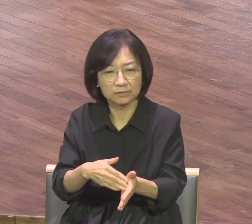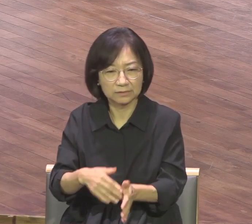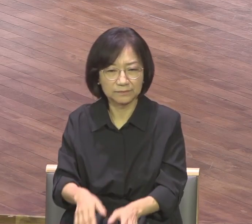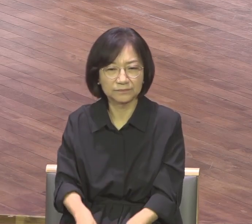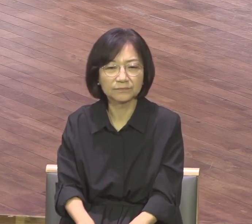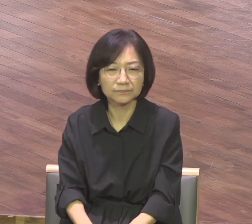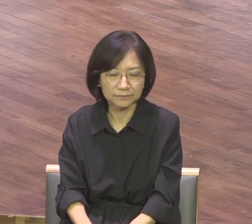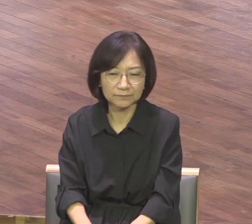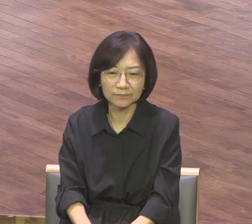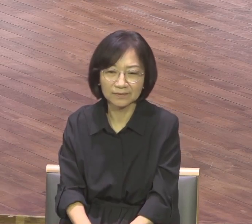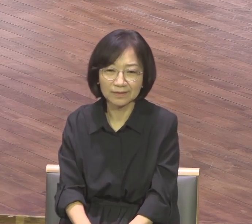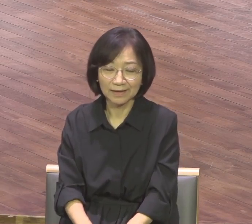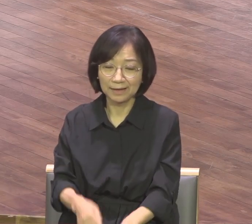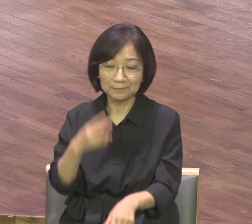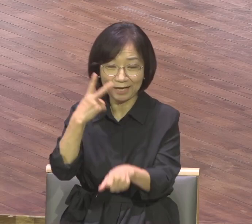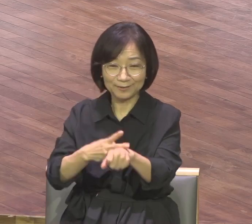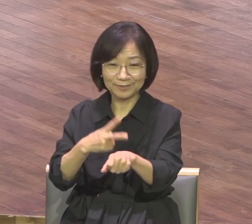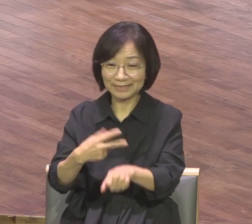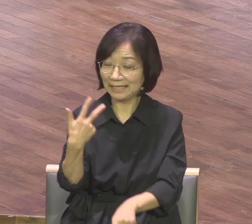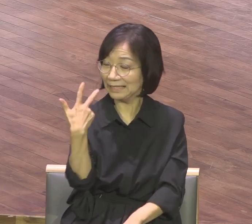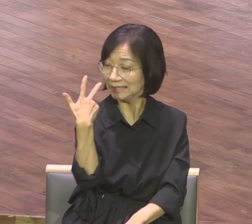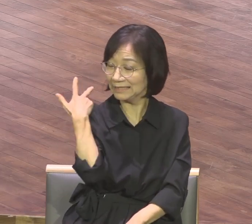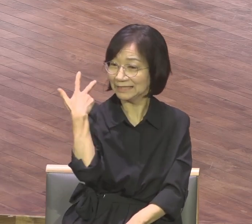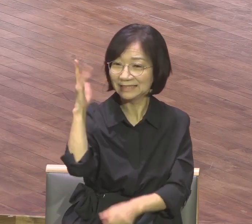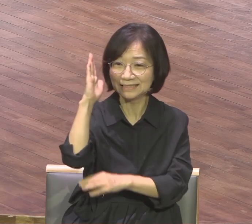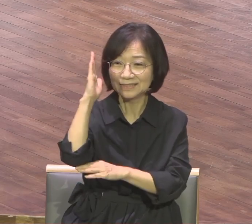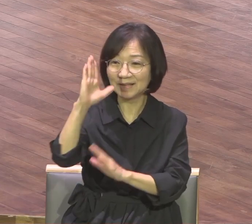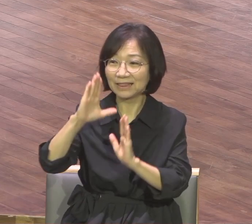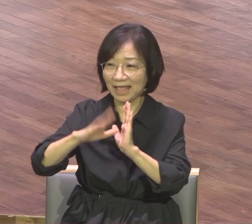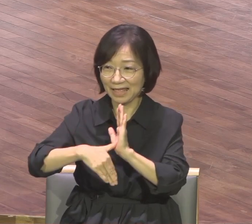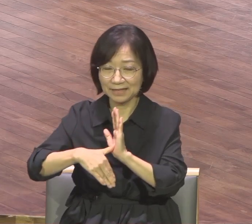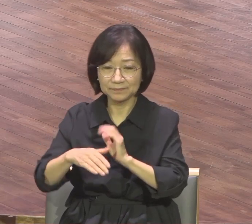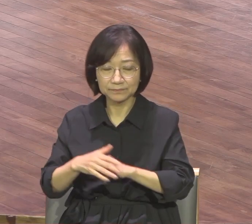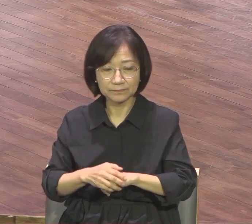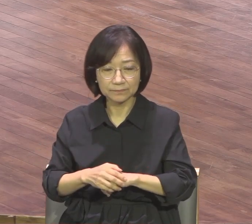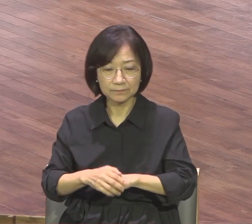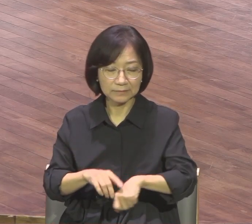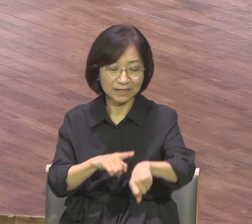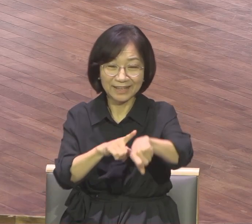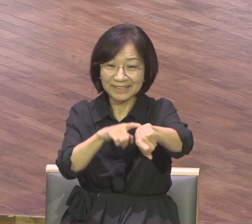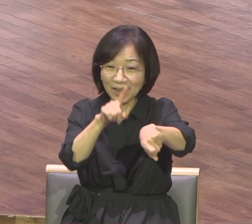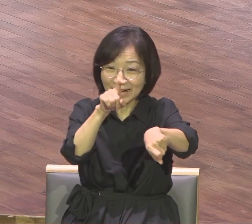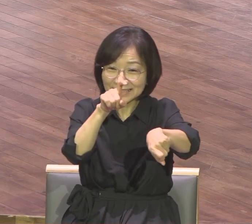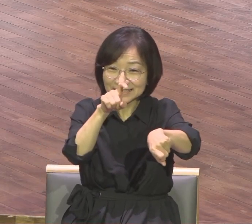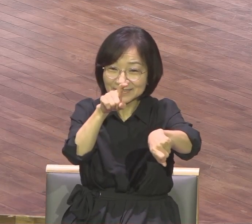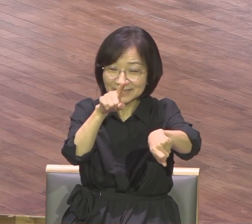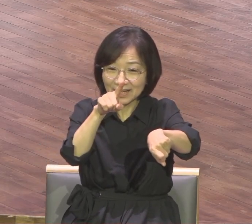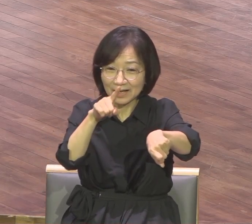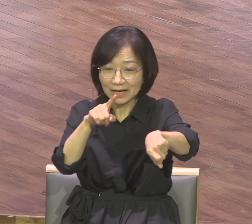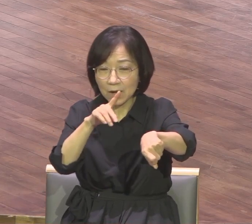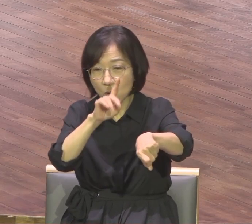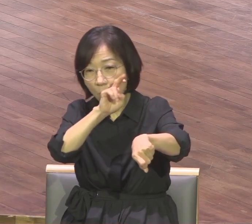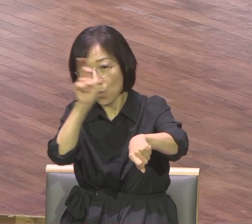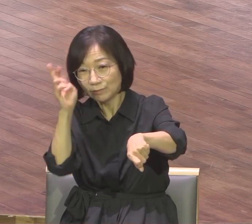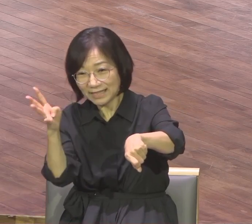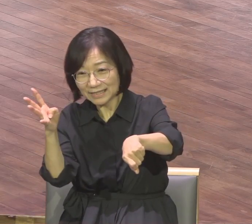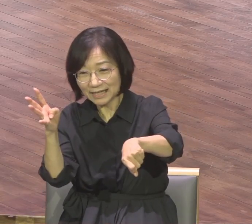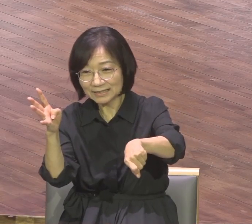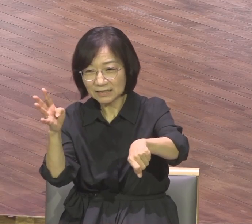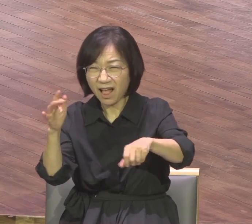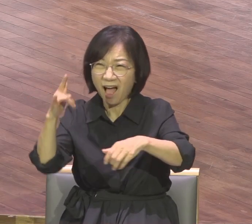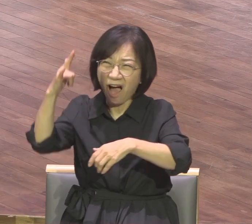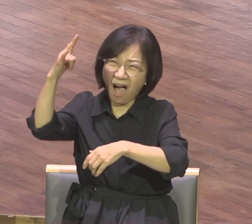특별히 사도 바울은 지난주 서기를 통해서 말씀드린 것처럼 오전 11시부터 오후 4시까지 다른 사람이 잠자는